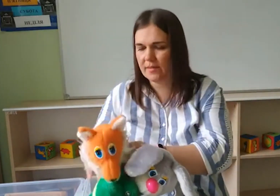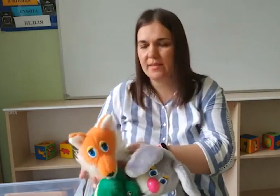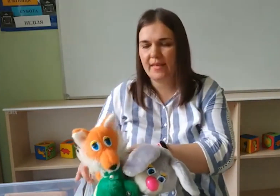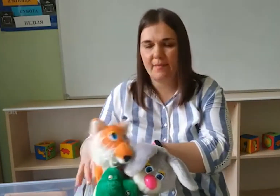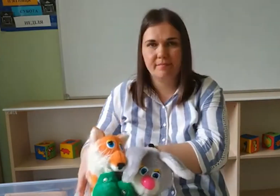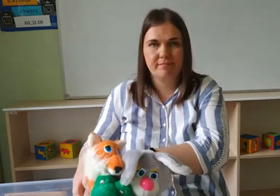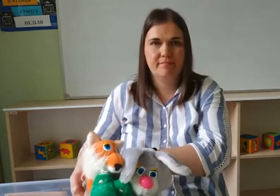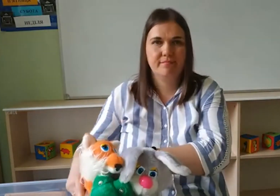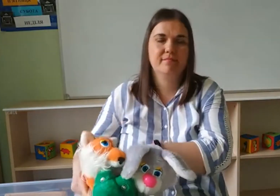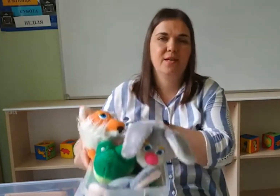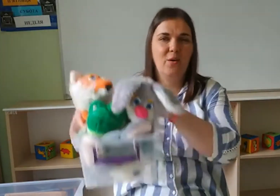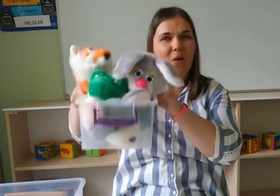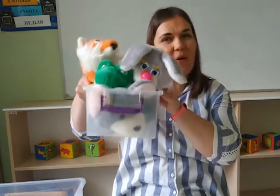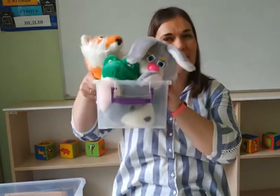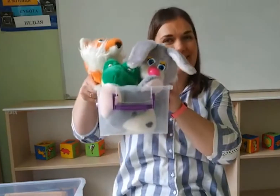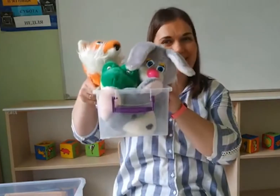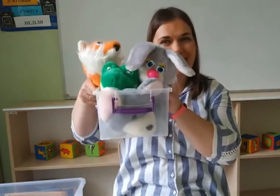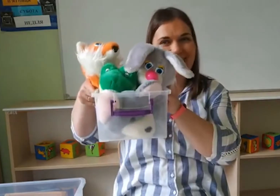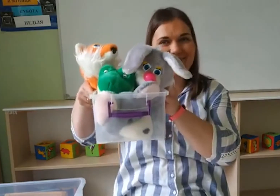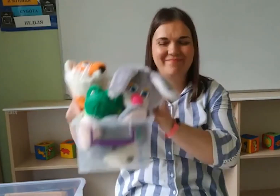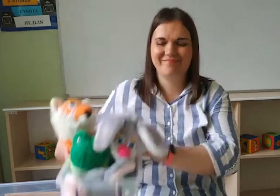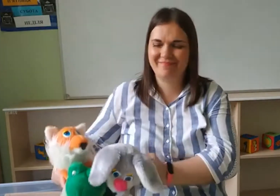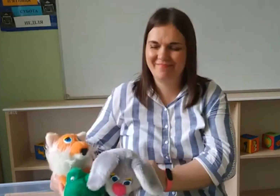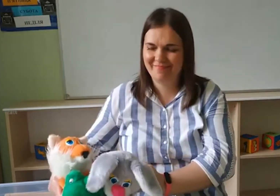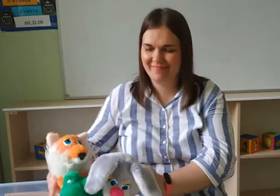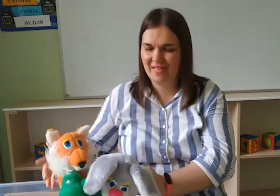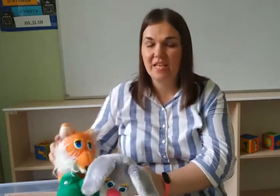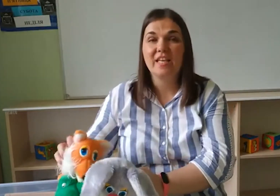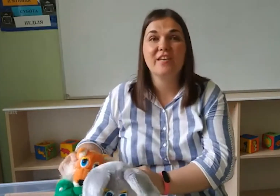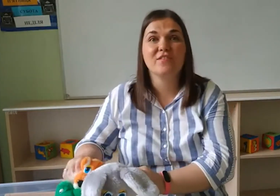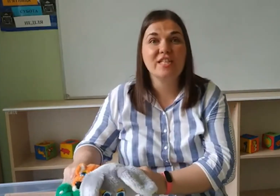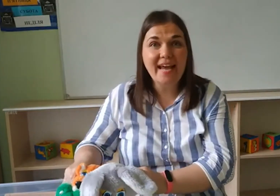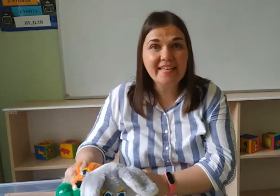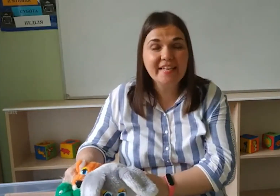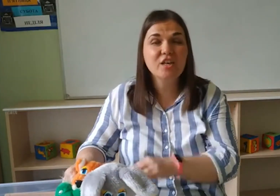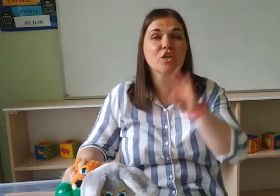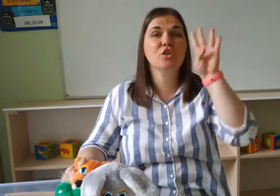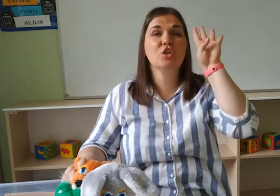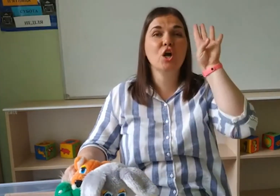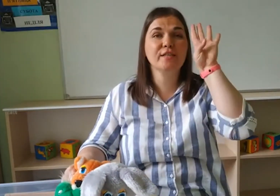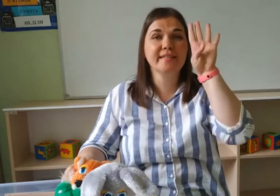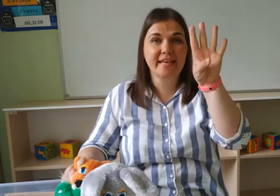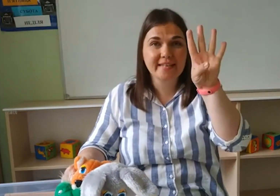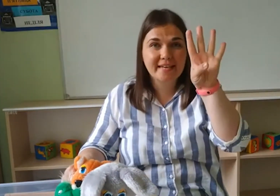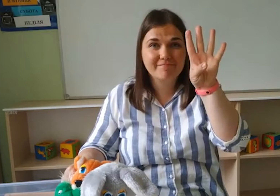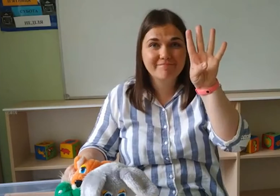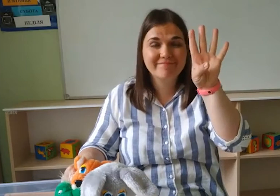ними. Ось так. І вже їх чотири.